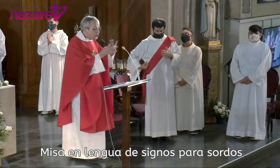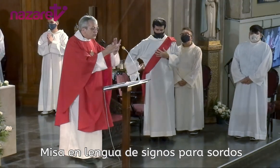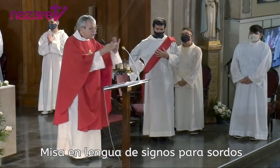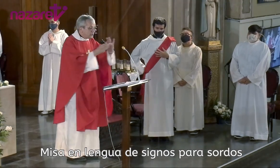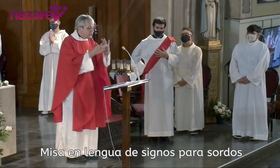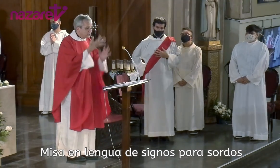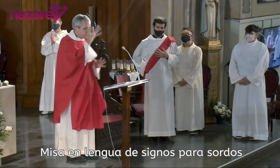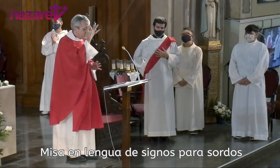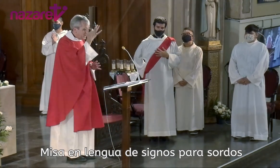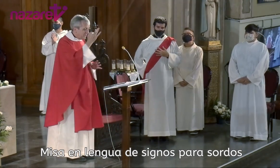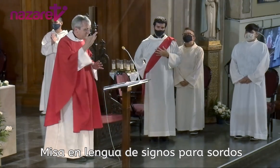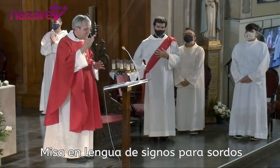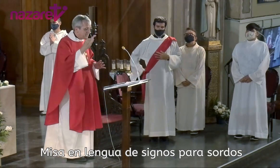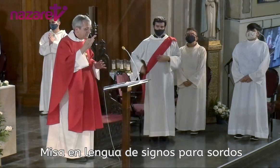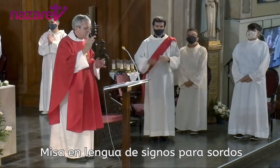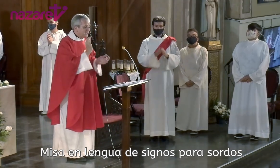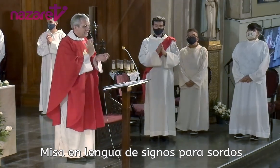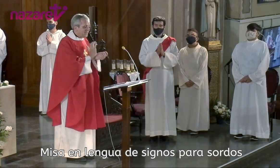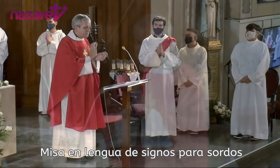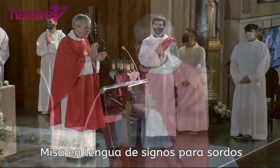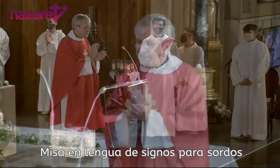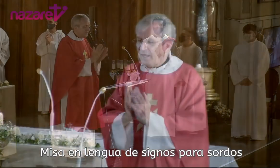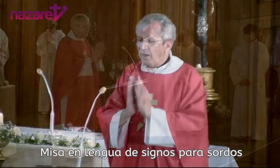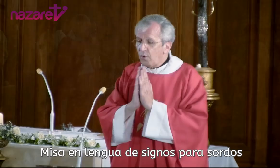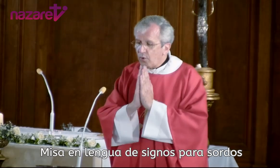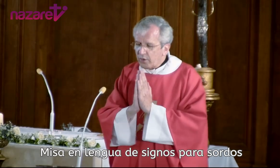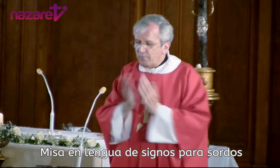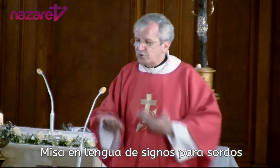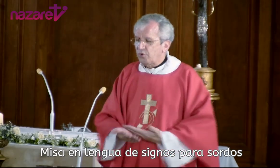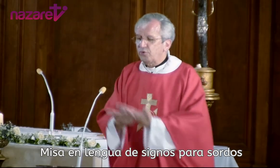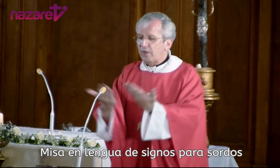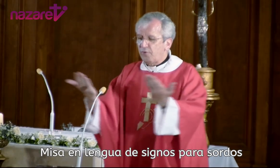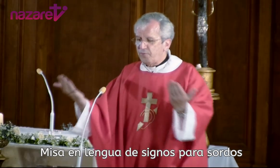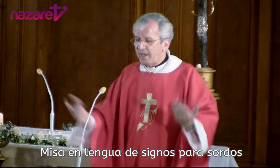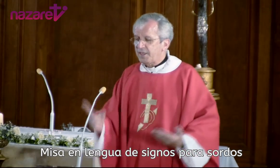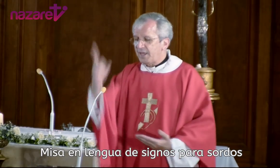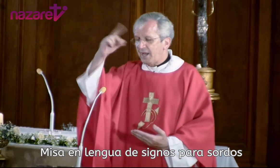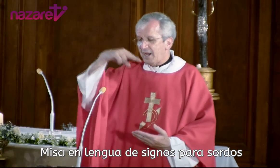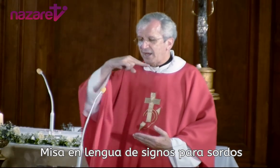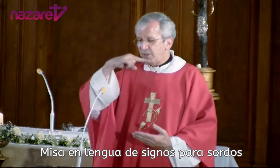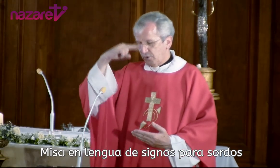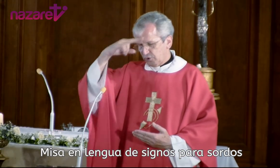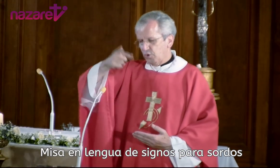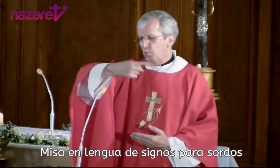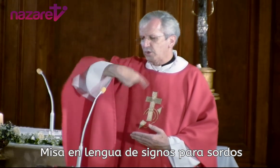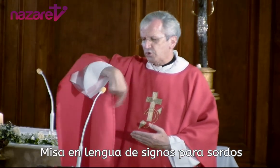Y unidos en la fe y en la esperanza, oremos con toda confianza a Dios nuestro